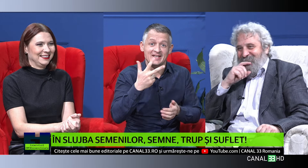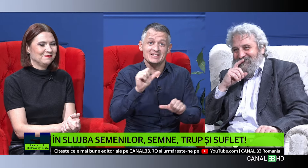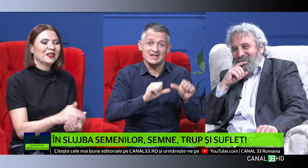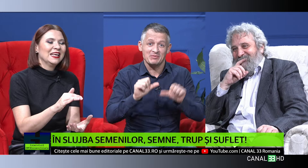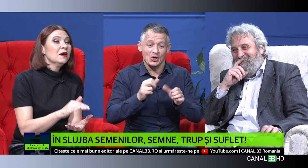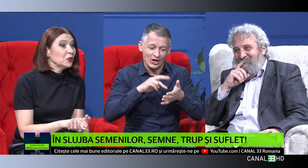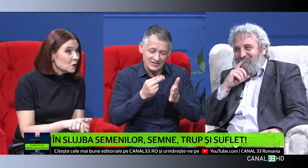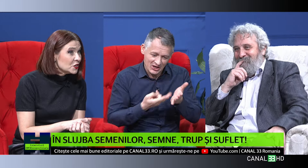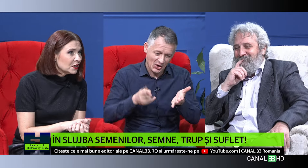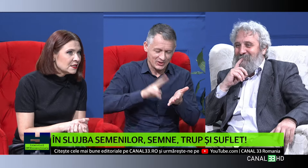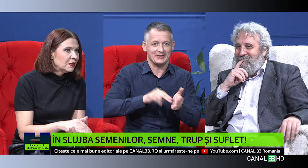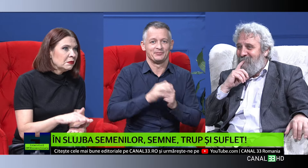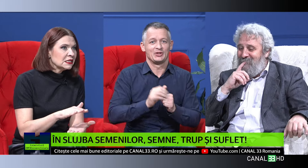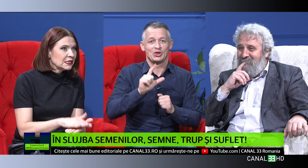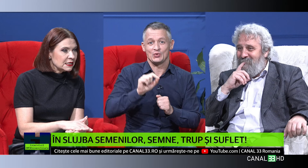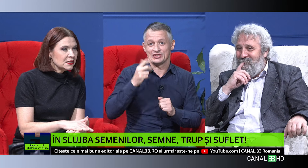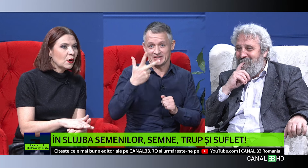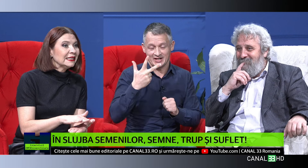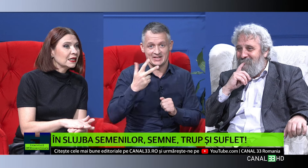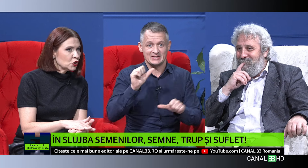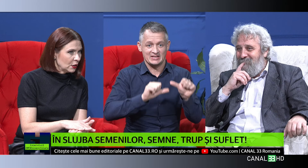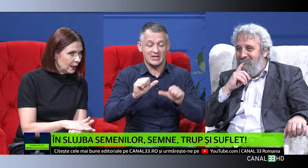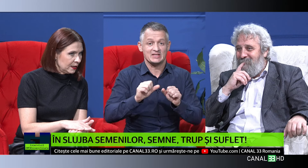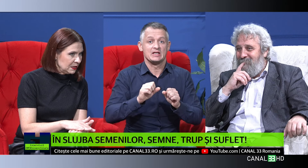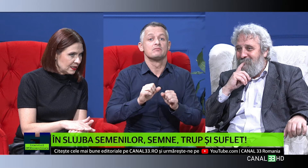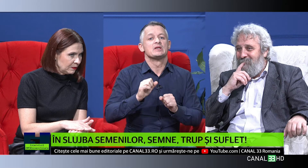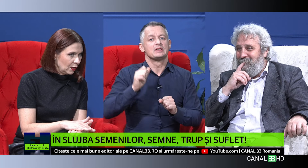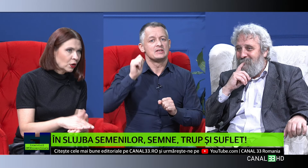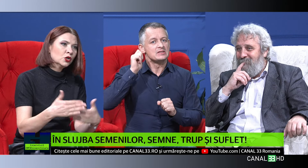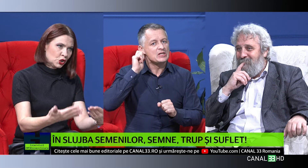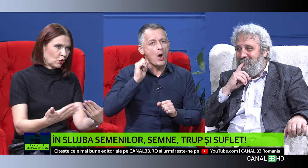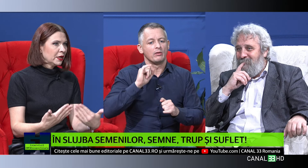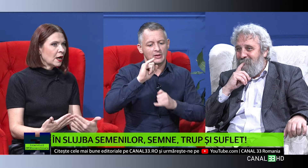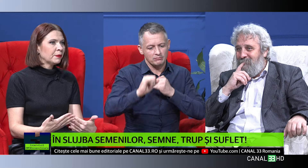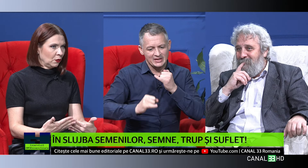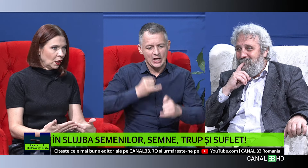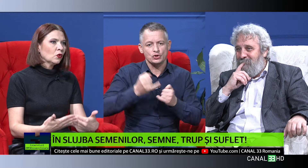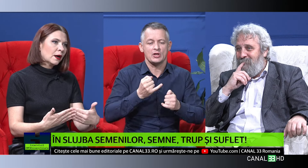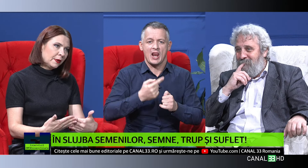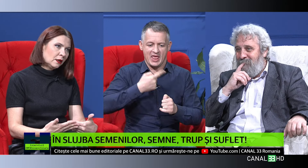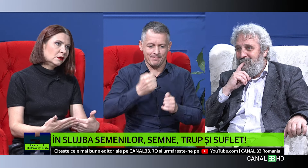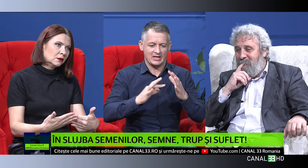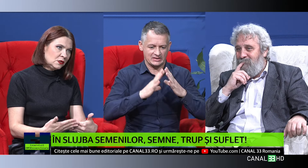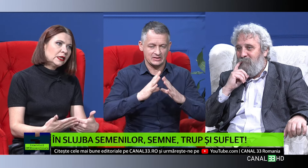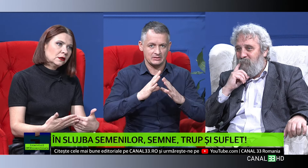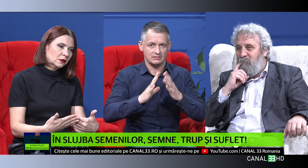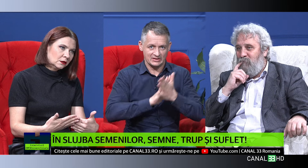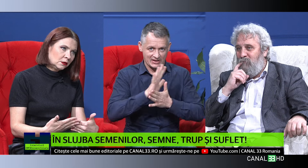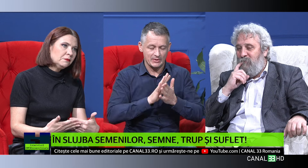dată. Pe 23 septembrie este Ziua Internațională a Limbii Semnelor și România a preluat-o ca pe Ziua